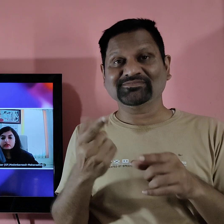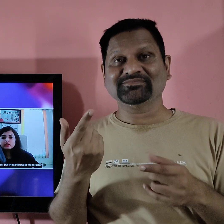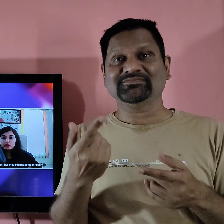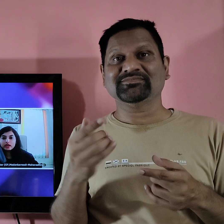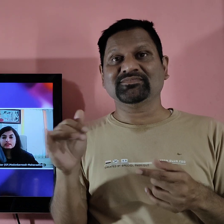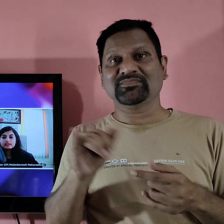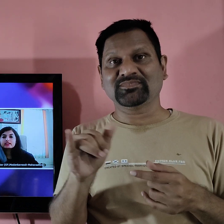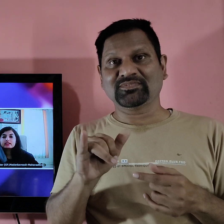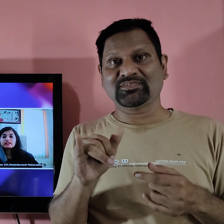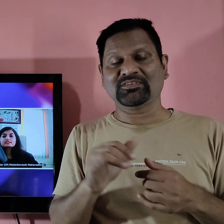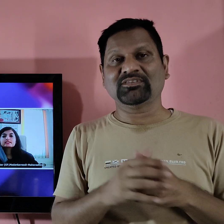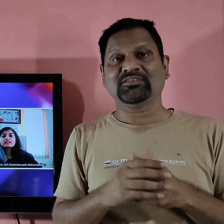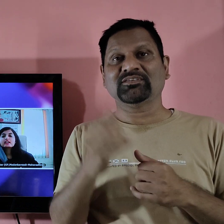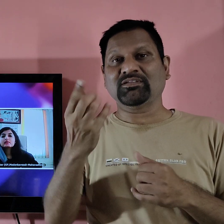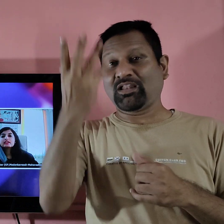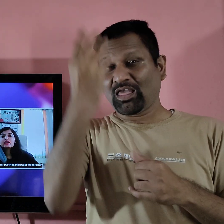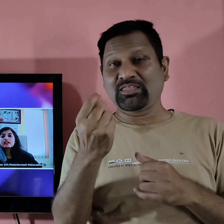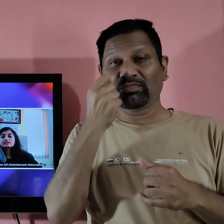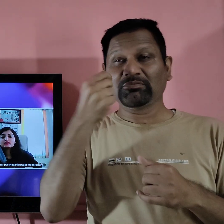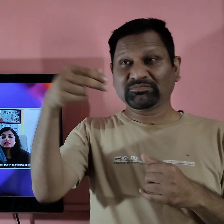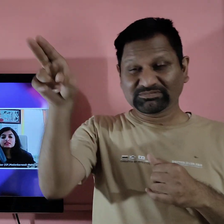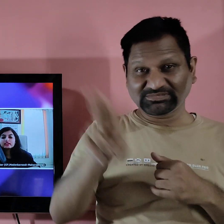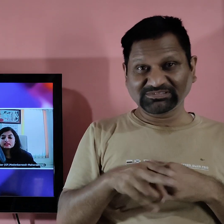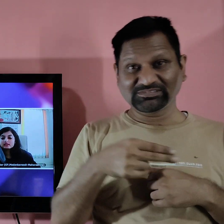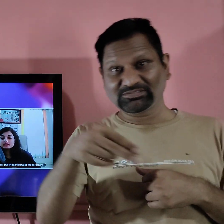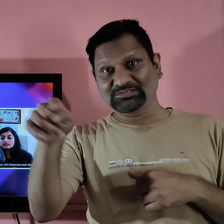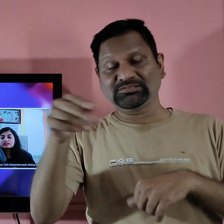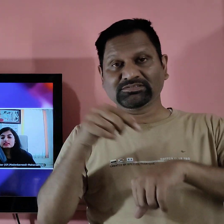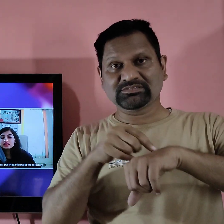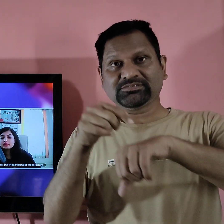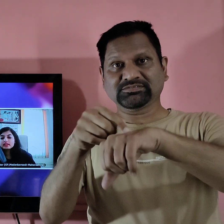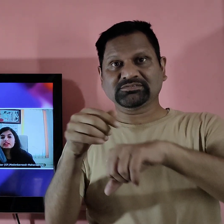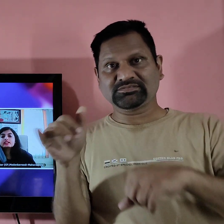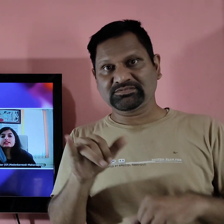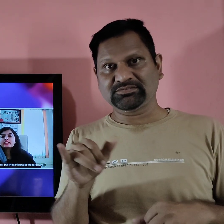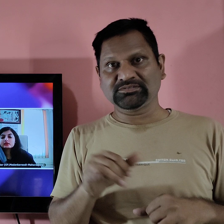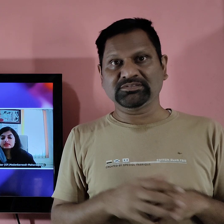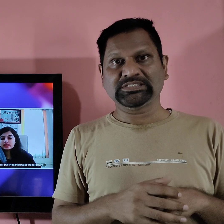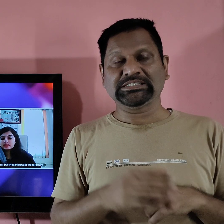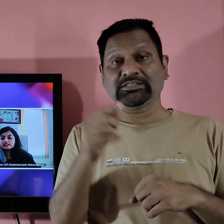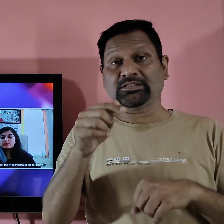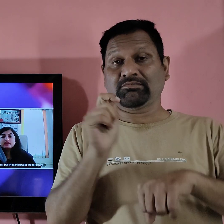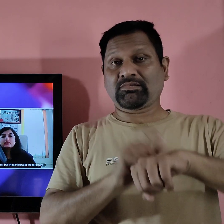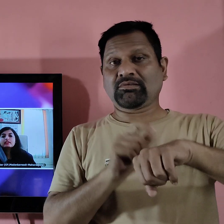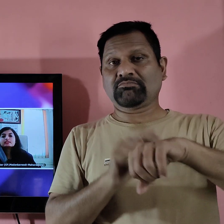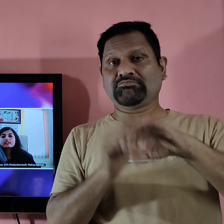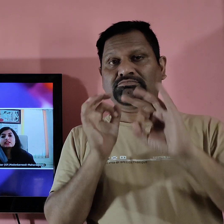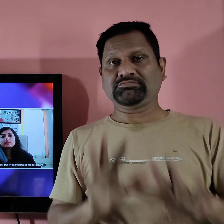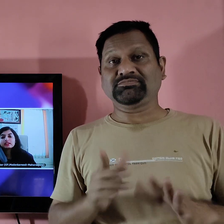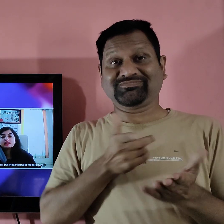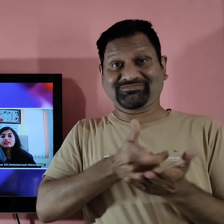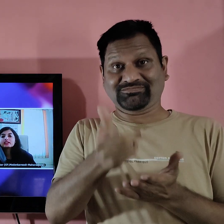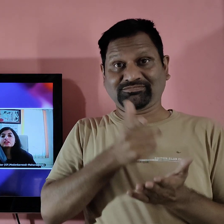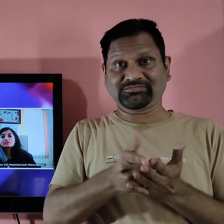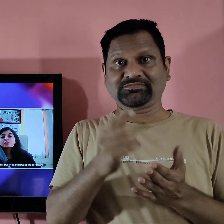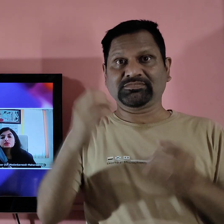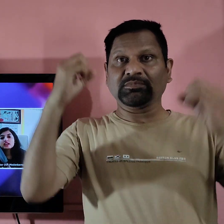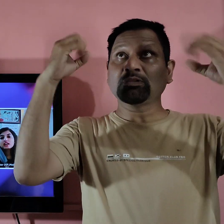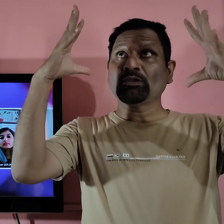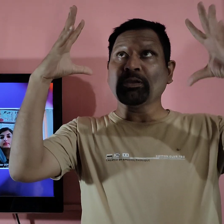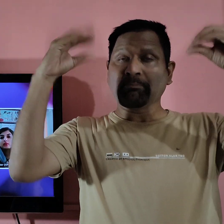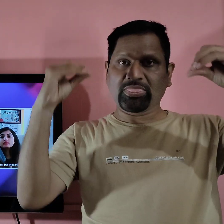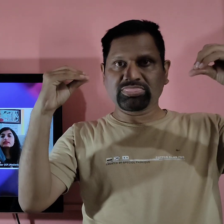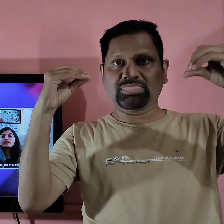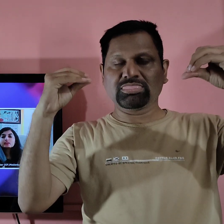और इवनिंग वॉक को लोग आते हैं, इसके लिए हमने एक टाइम निर्धारित किया। उसके बीच में हमने स्ट्रीट लाइट बंद